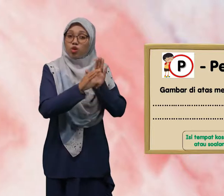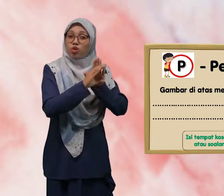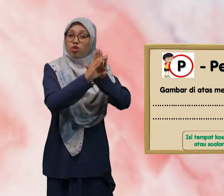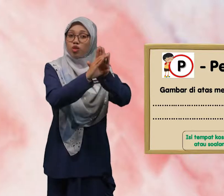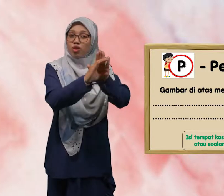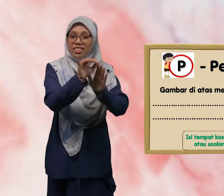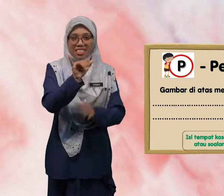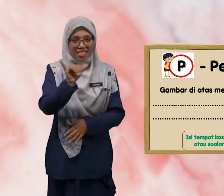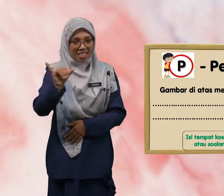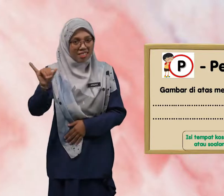contohnya